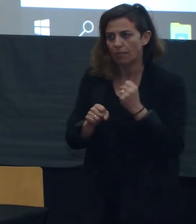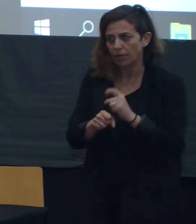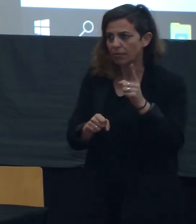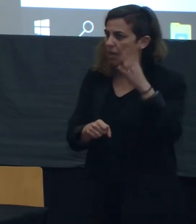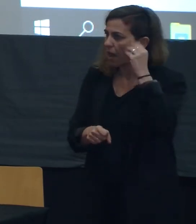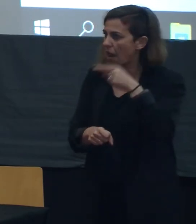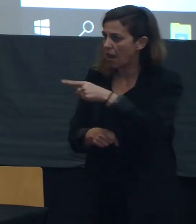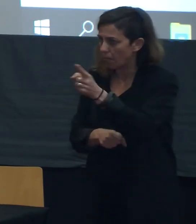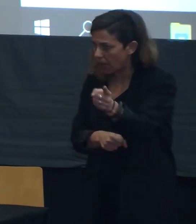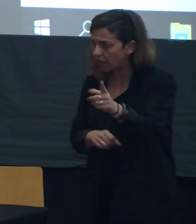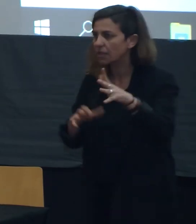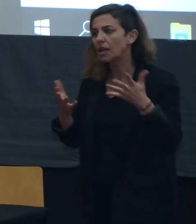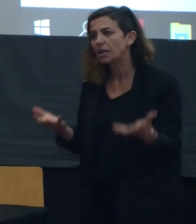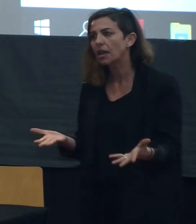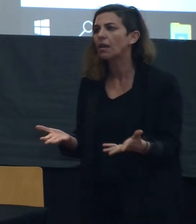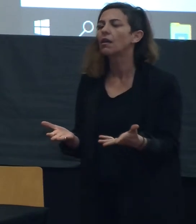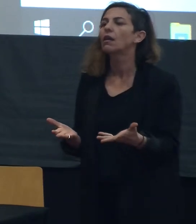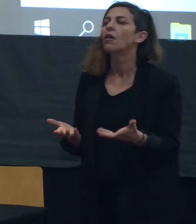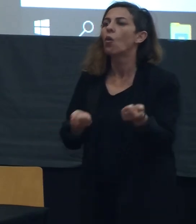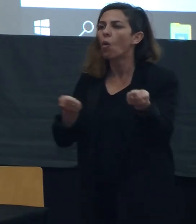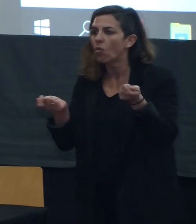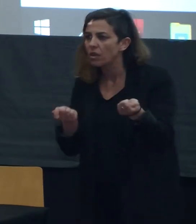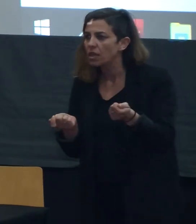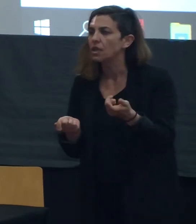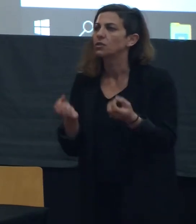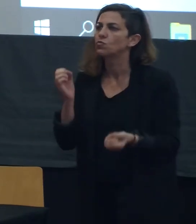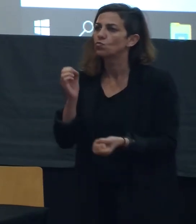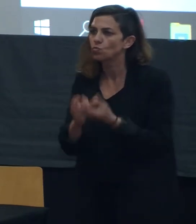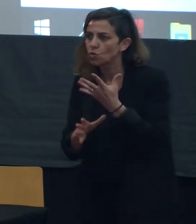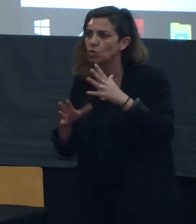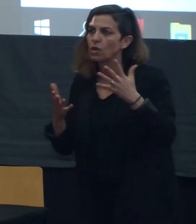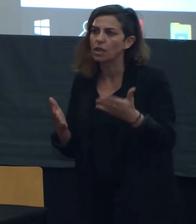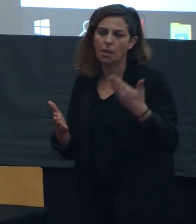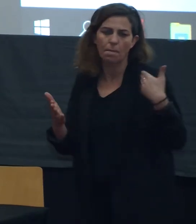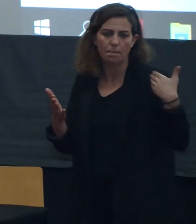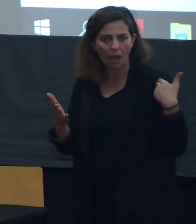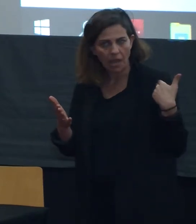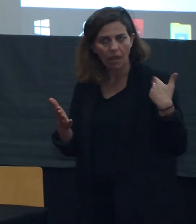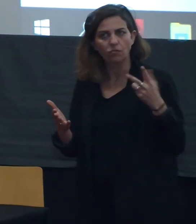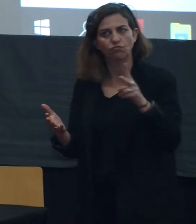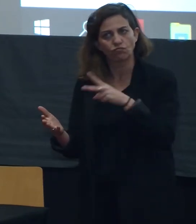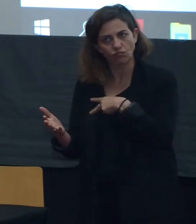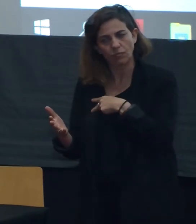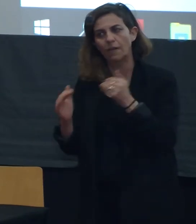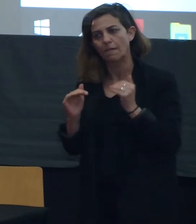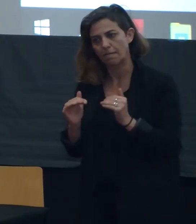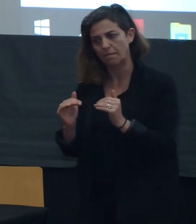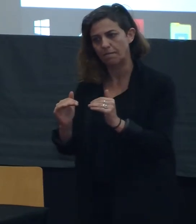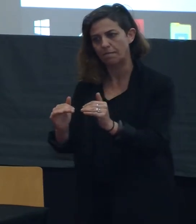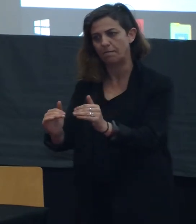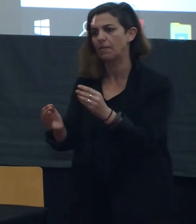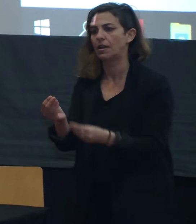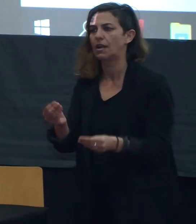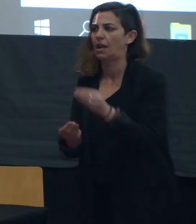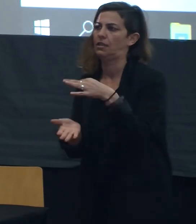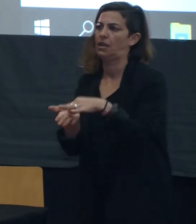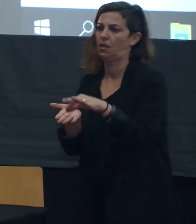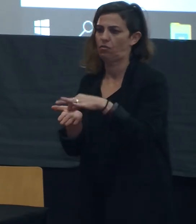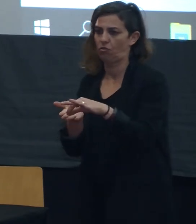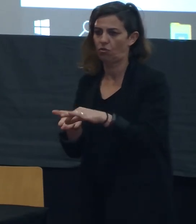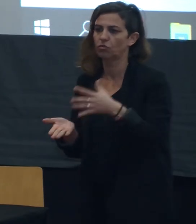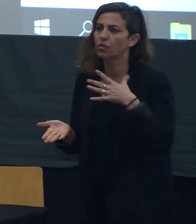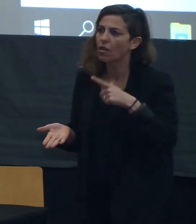βέλτιστες πρακτικές ώστε να καταρτήσουμε νέες ή να επανενεργοποιήσουμε επιτυχημένες παλαιότερες πολιτικές, να σχεδιάσουμε νέες ή να